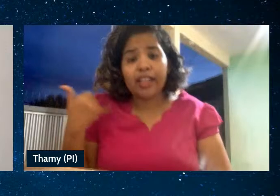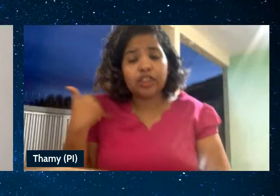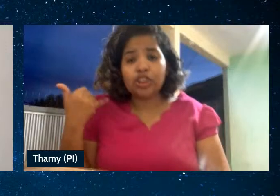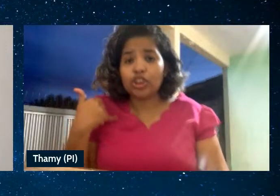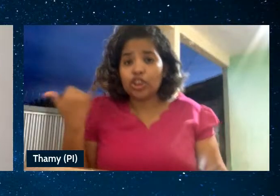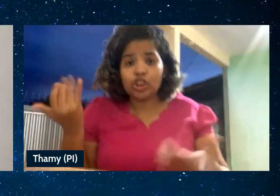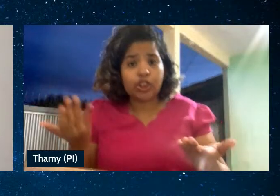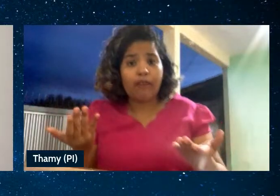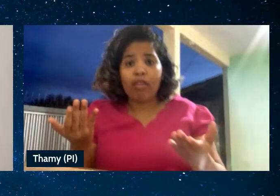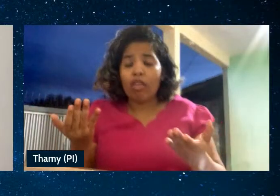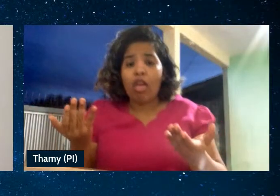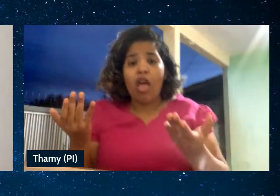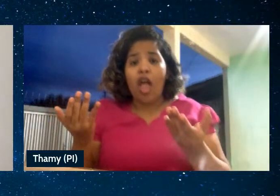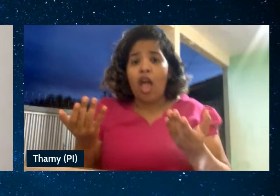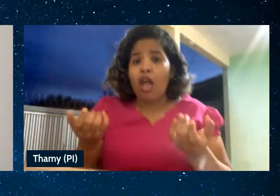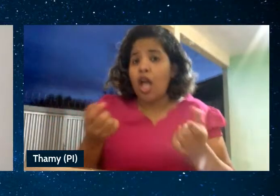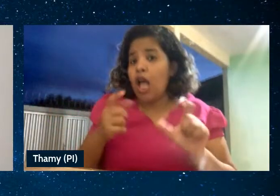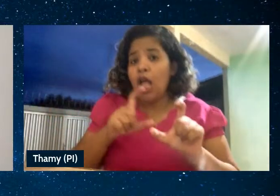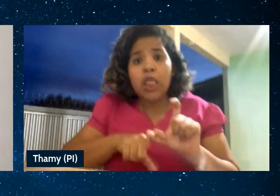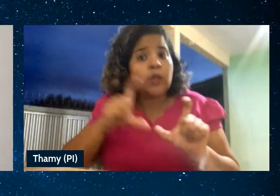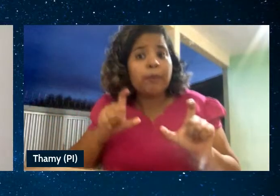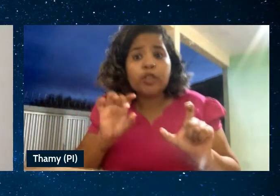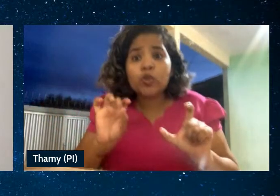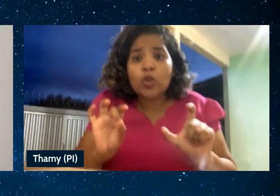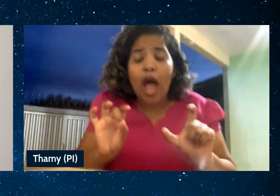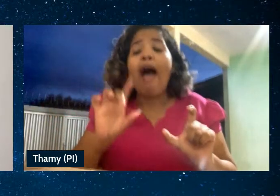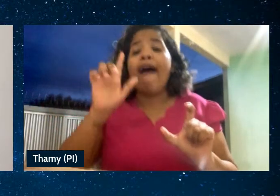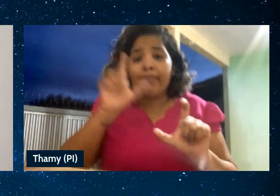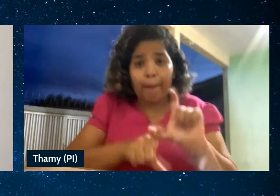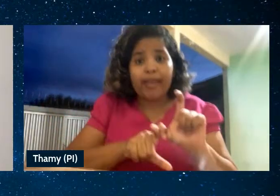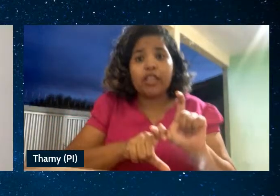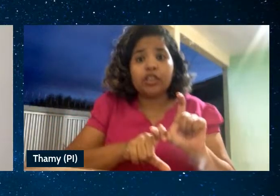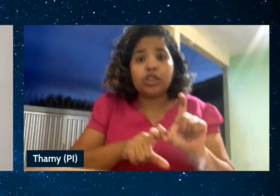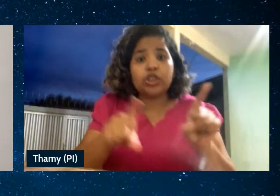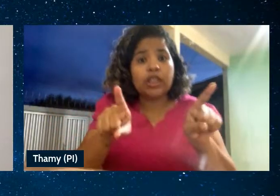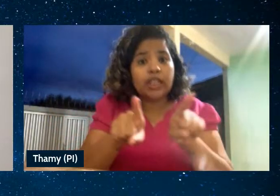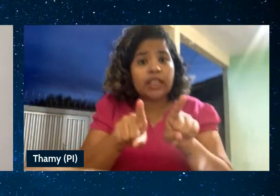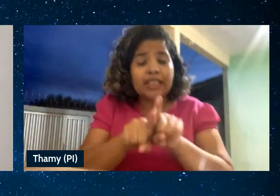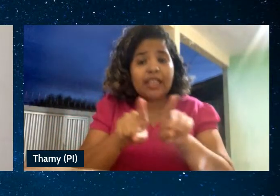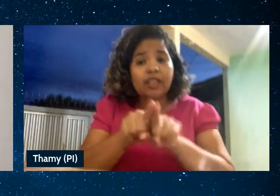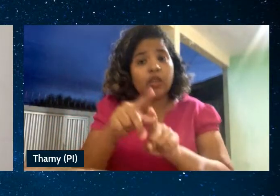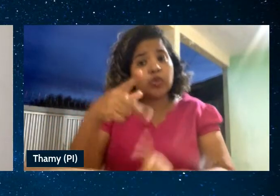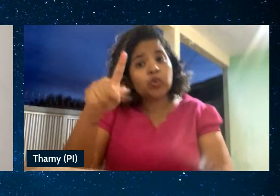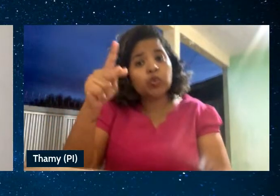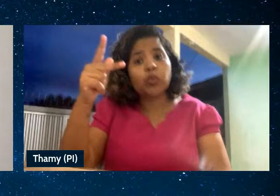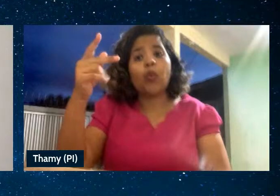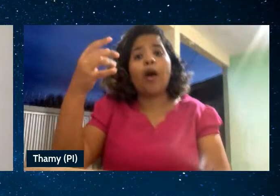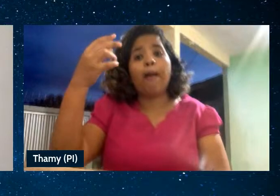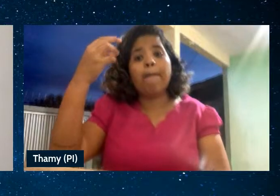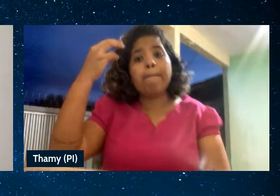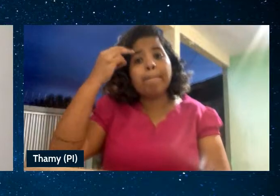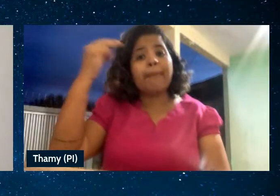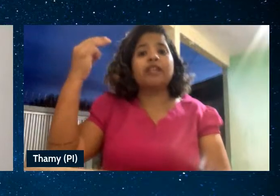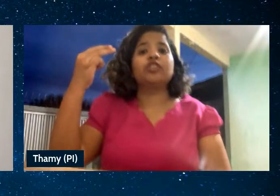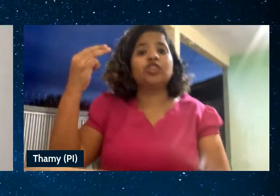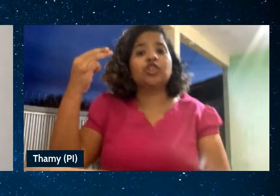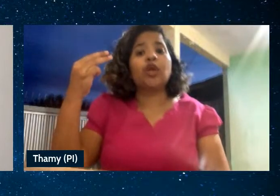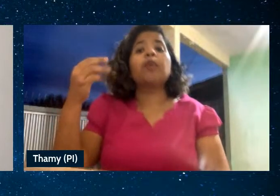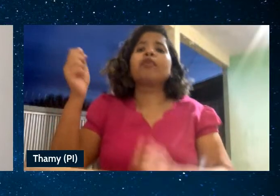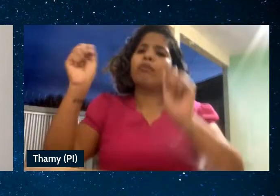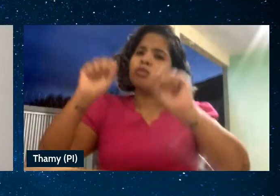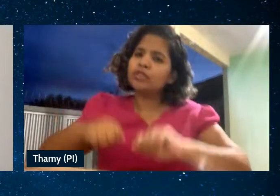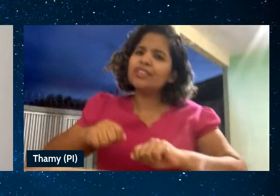que real porque nós podemos refazer a caminhada pela qual nós estamos seguindo